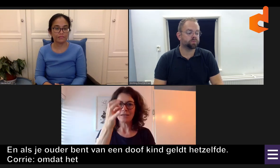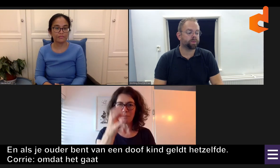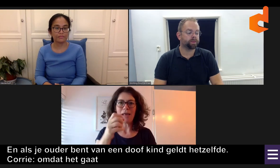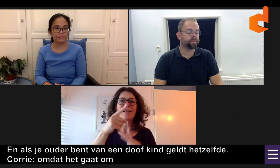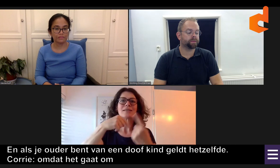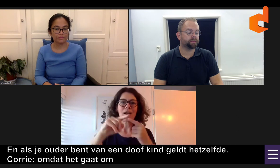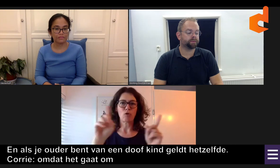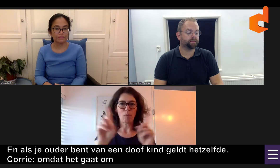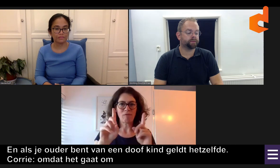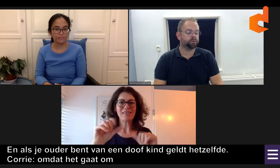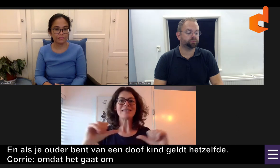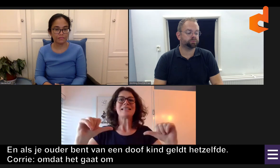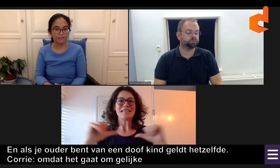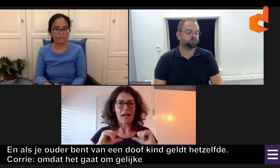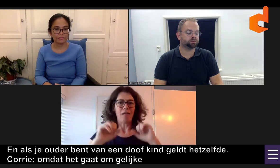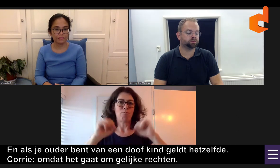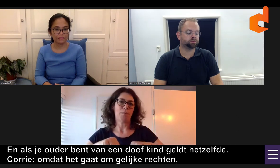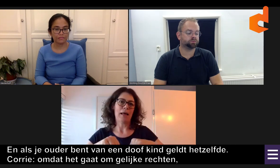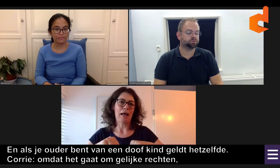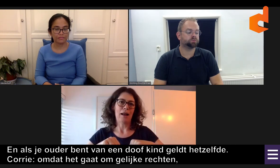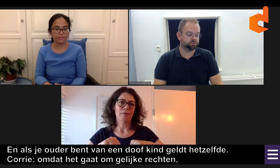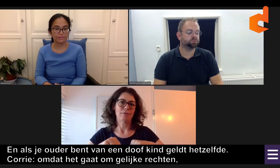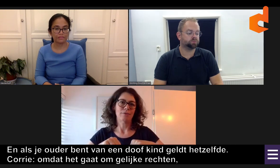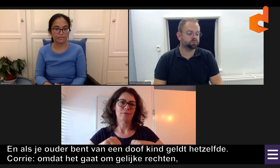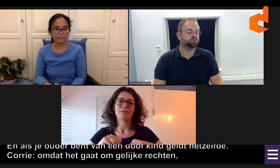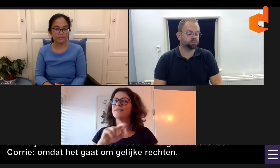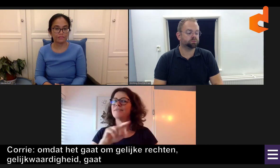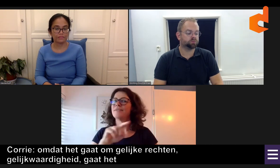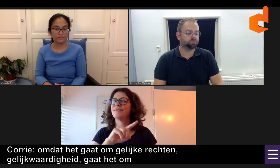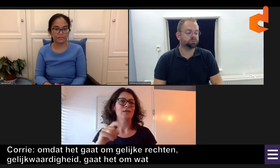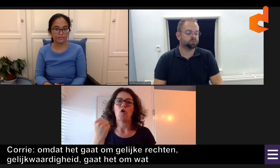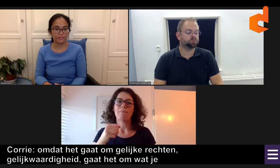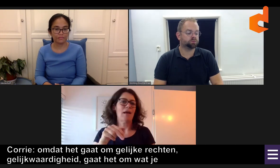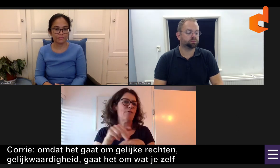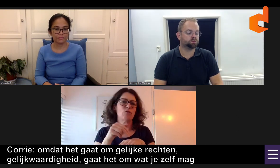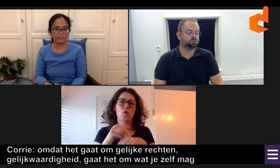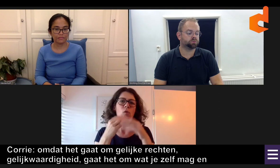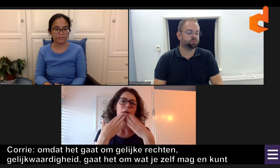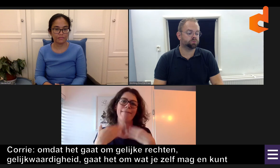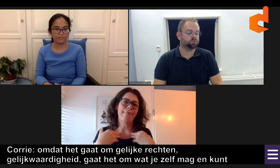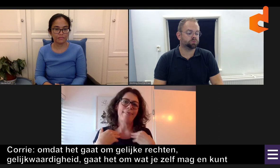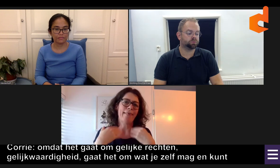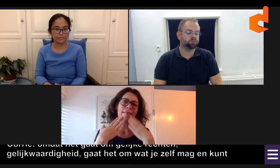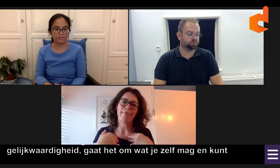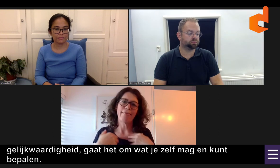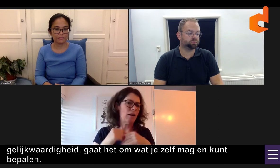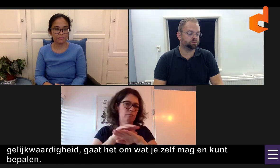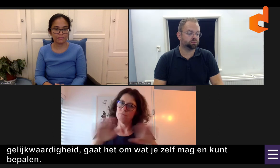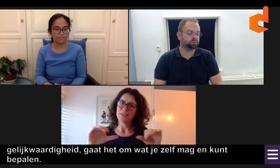rechten, gelijkwaardigheid in de eerste plaats, dan gaat het om wat je zelf mag en kunt bepalen. Het gaat niet om dat je